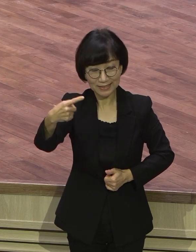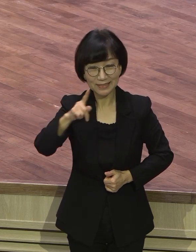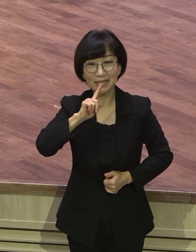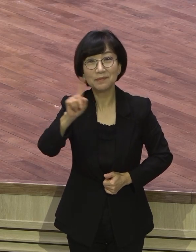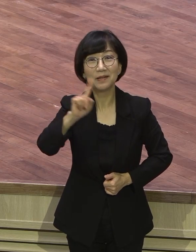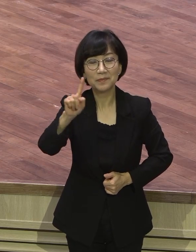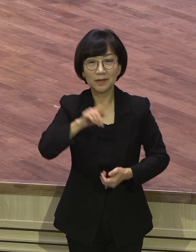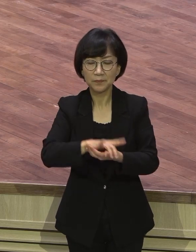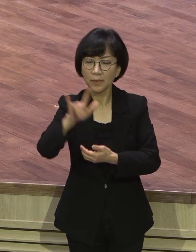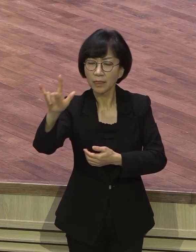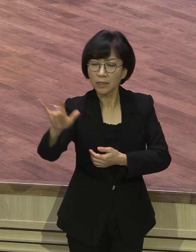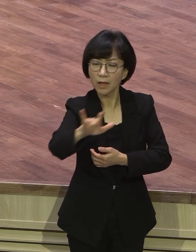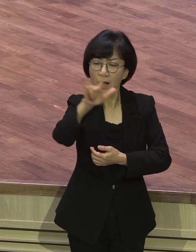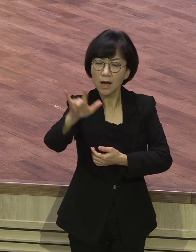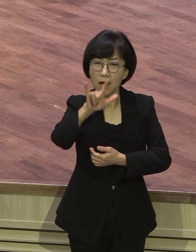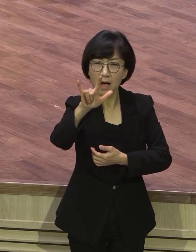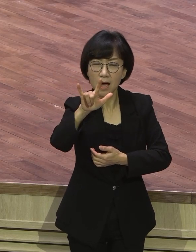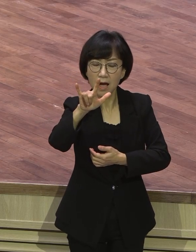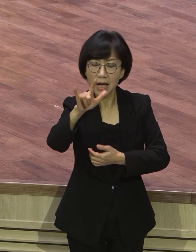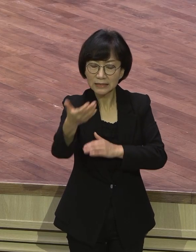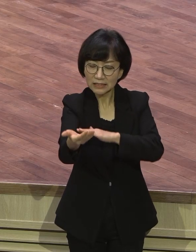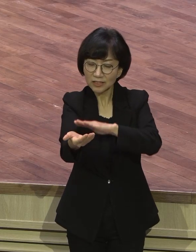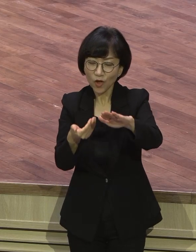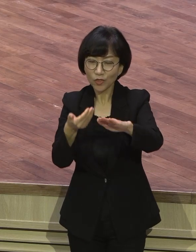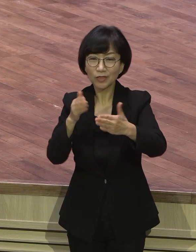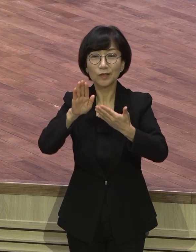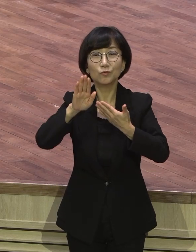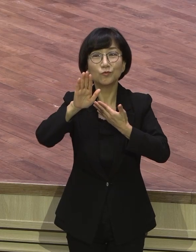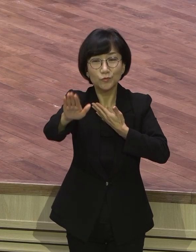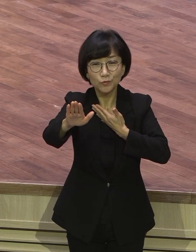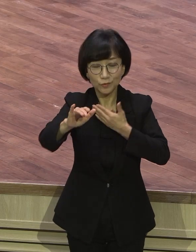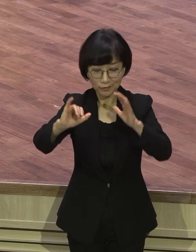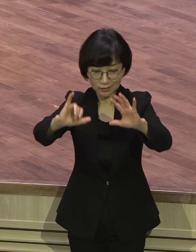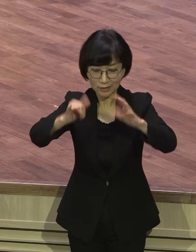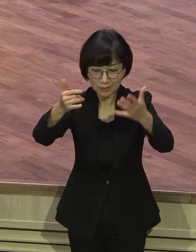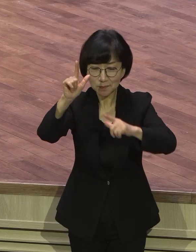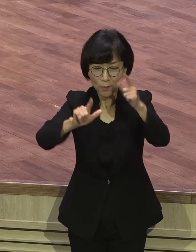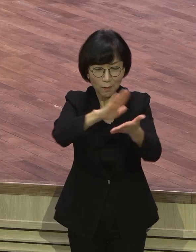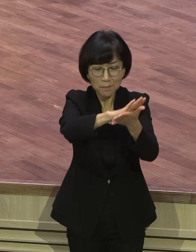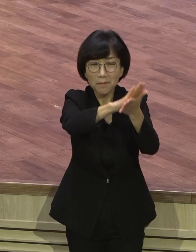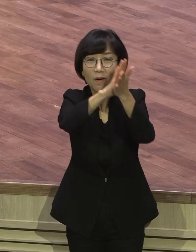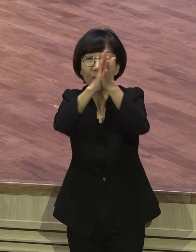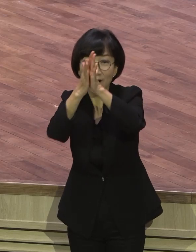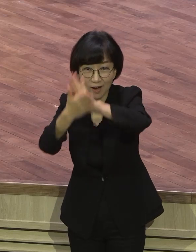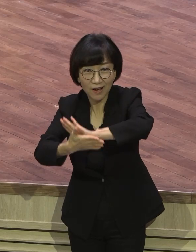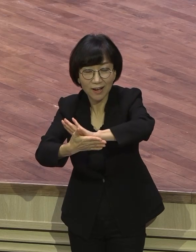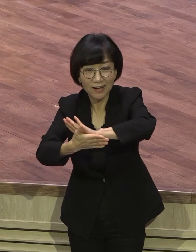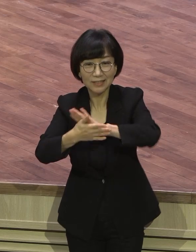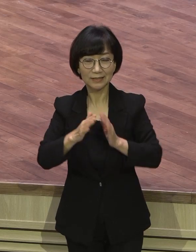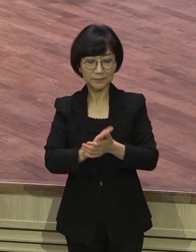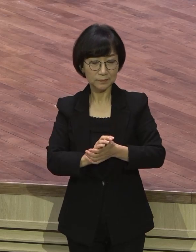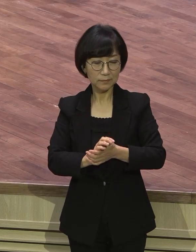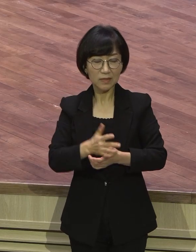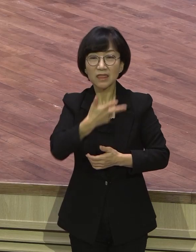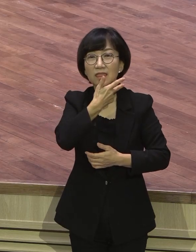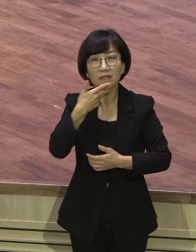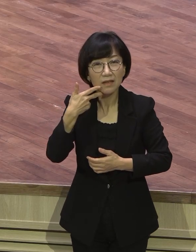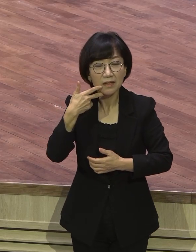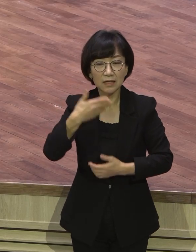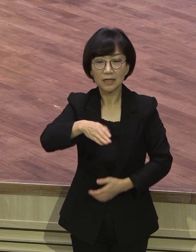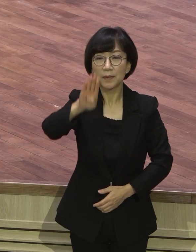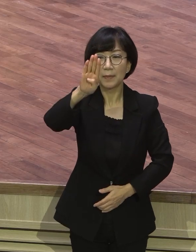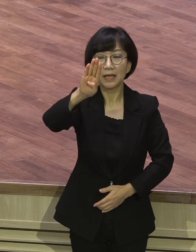코로나19 이전과 이후 이렇게 세상이 바뀐다라고 말하면서 BC, AC